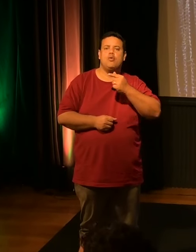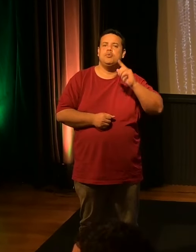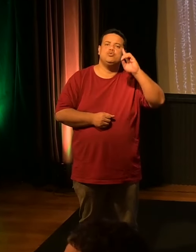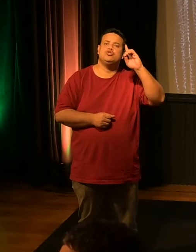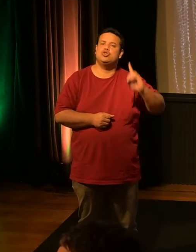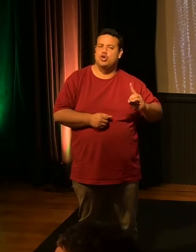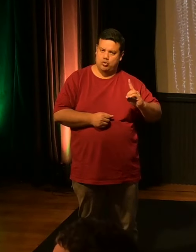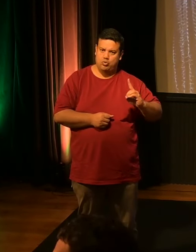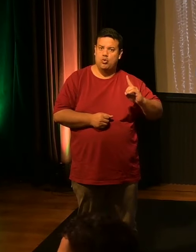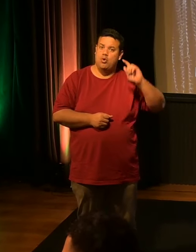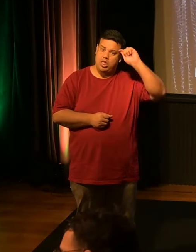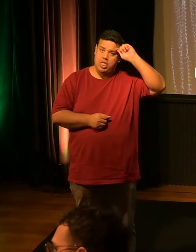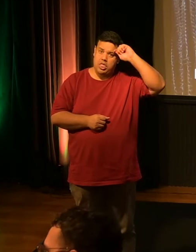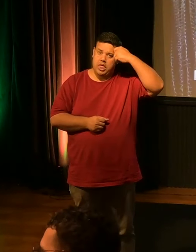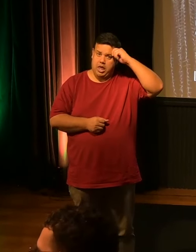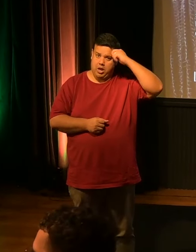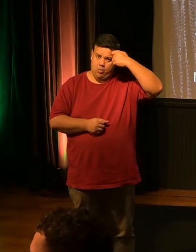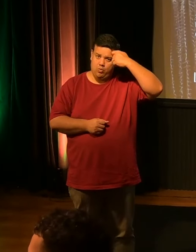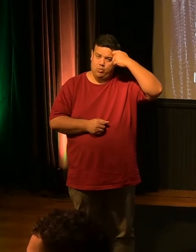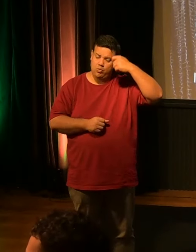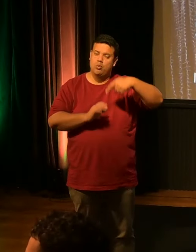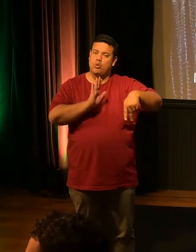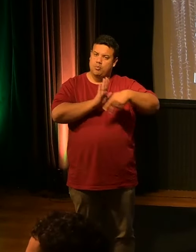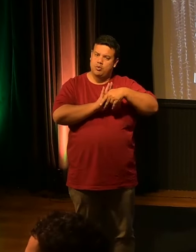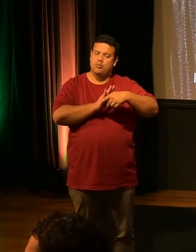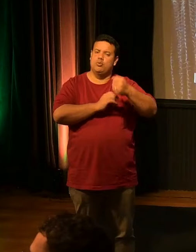Odilon Lopes, um diretor negro de